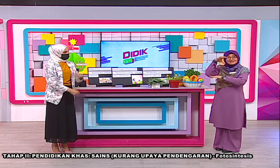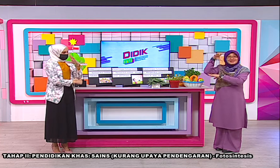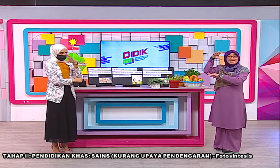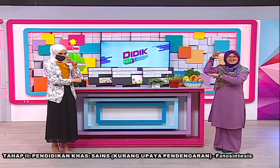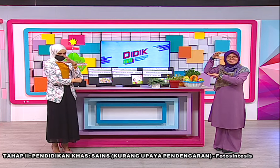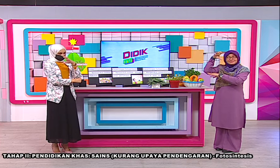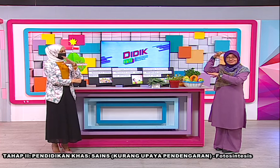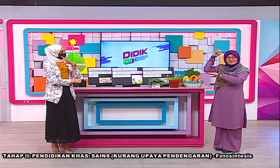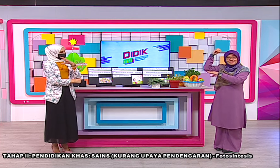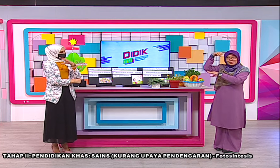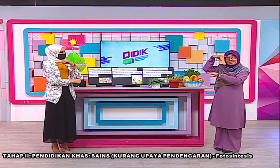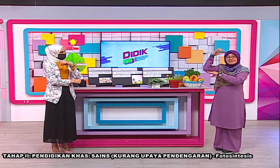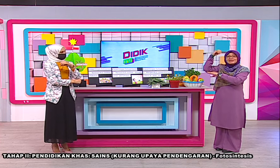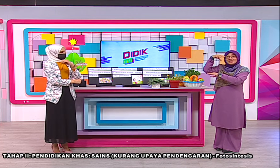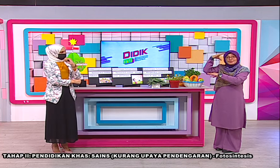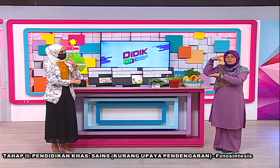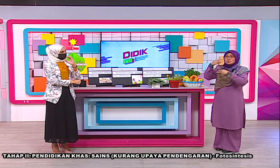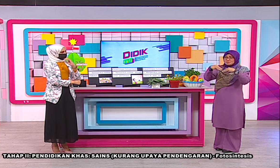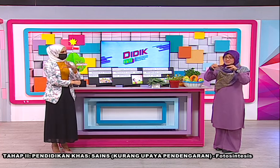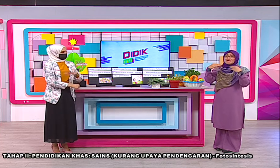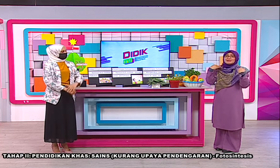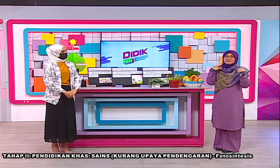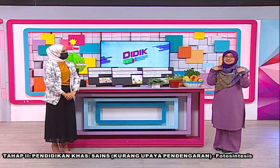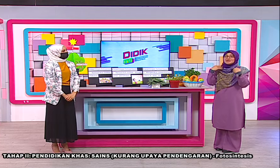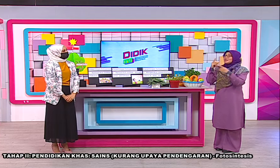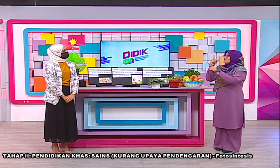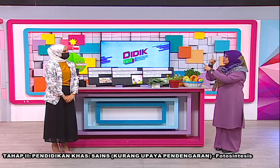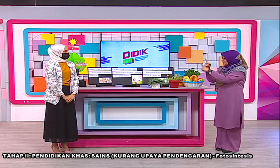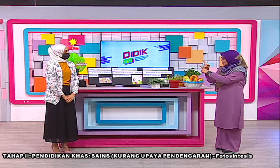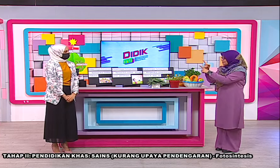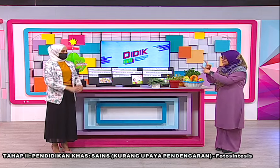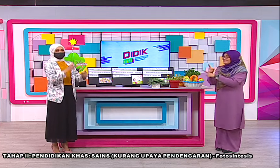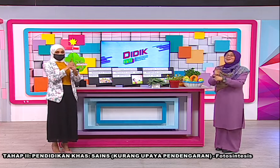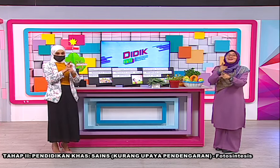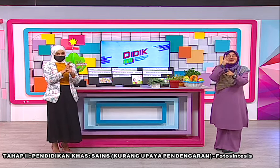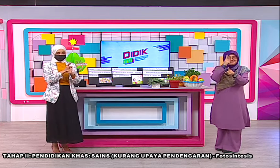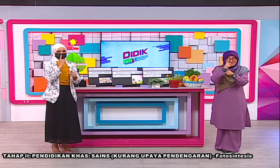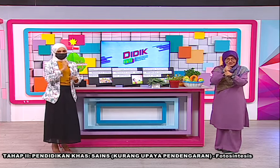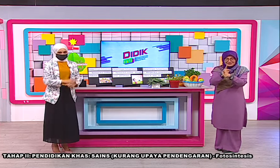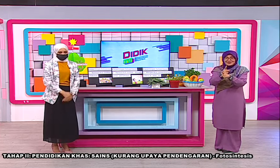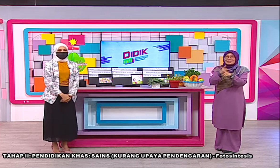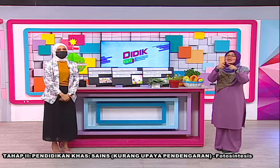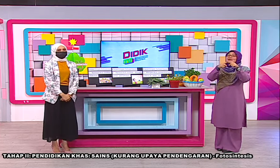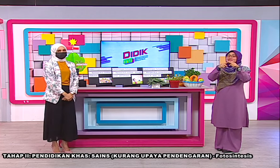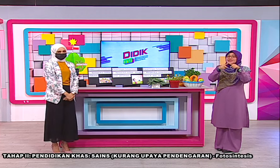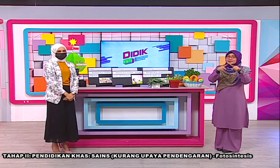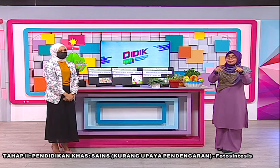cahaya ya cahaya lampu masih ada betul betul betul tetapi